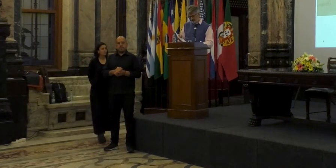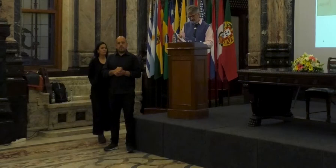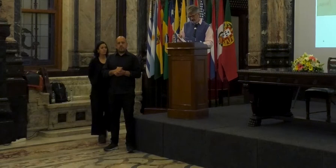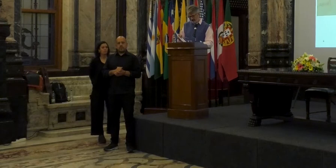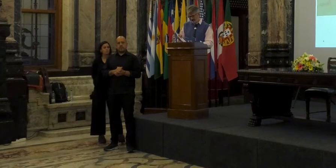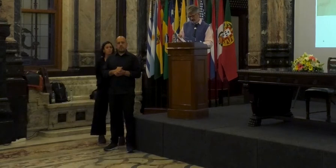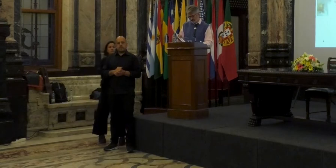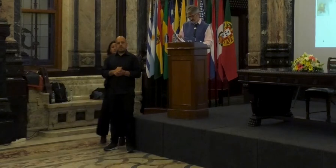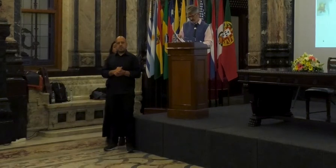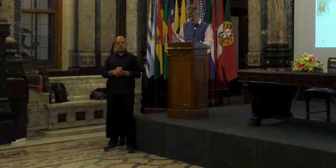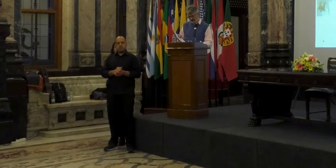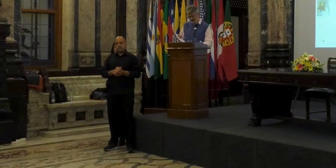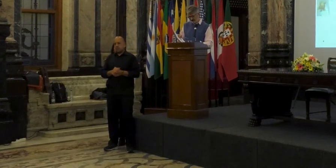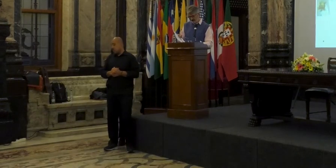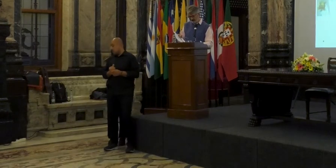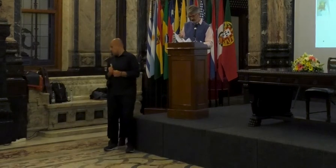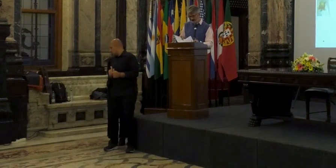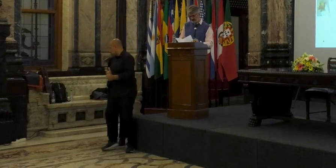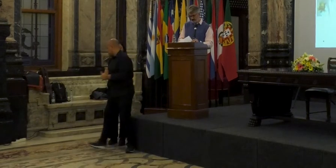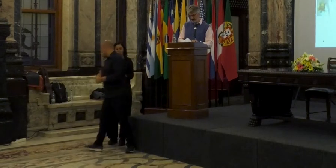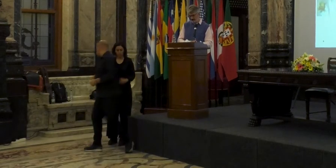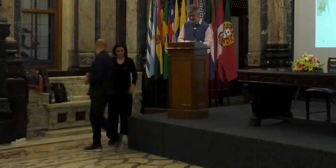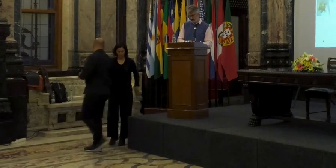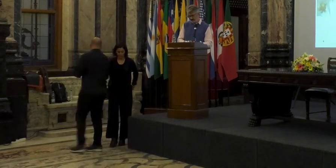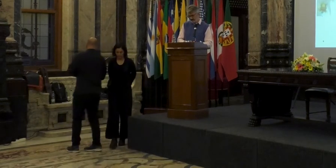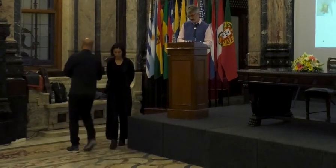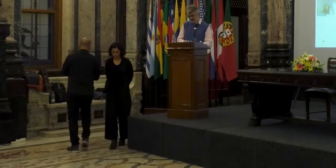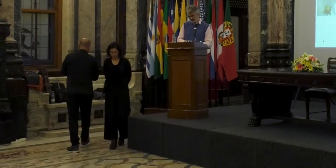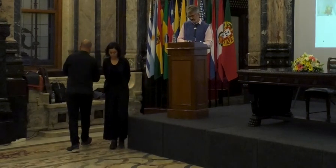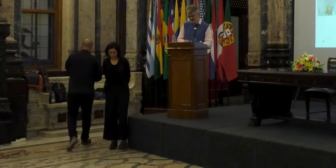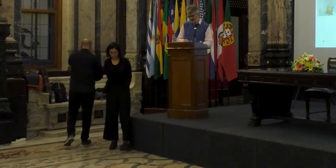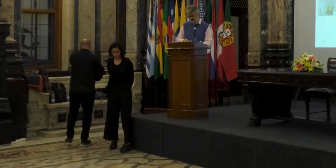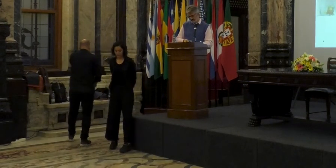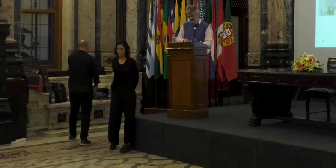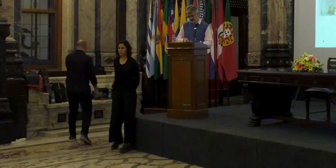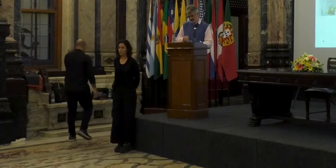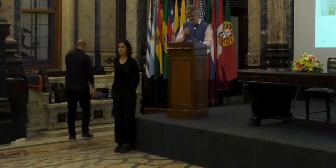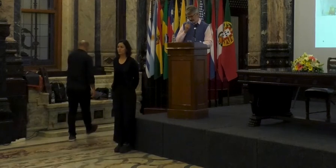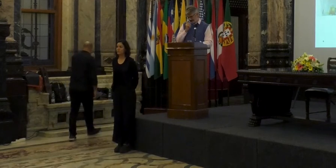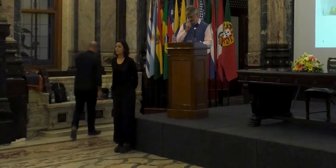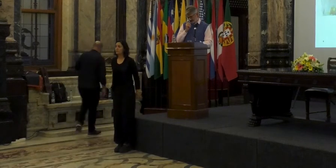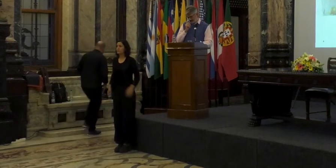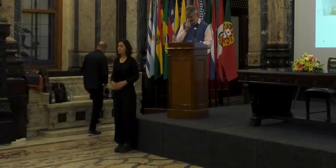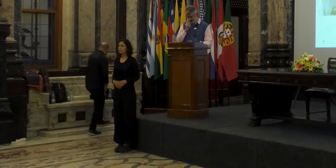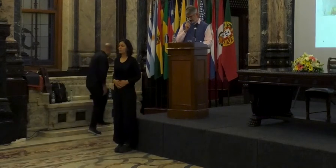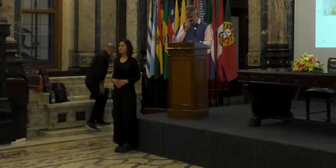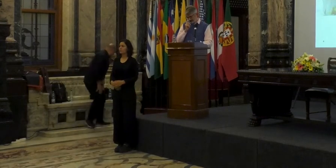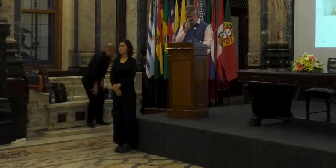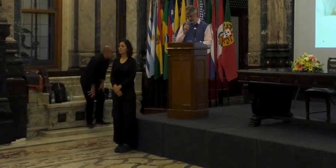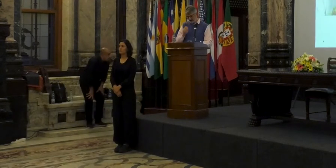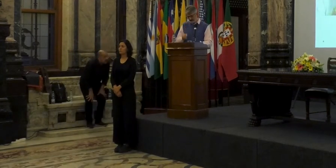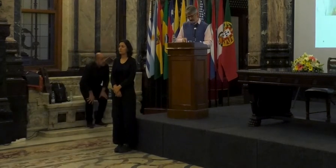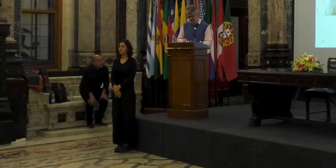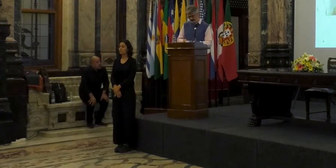no como comida, tal. Y todas las paredes de mi casa, todas, están repletas de libros. O sea, pues según incluso mi